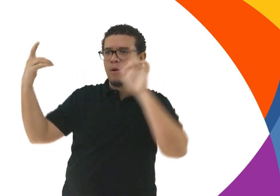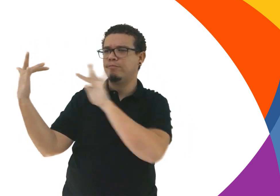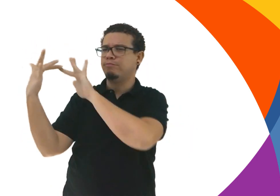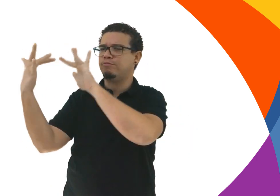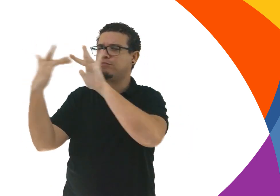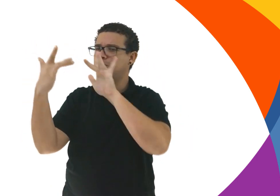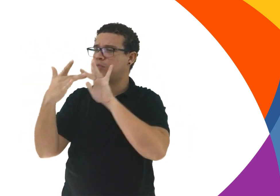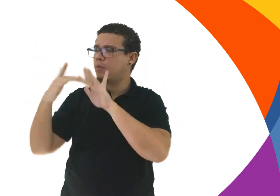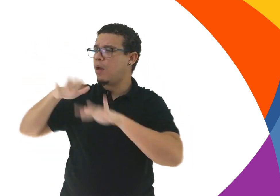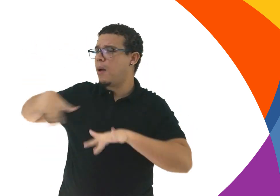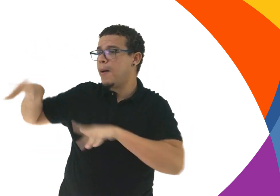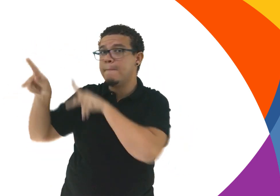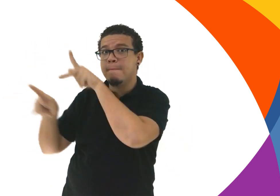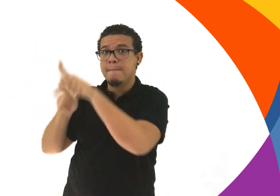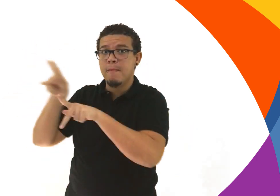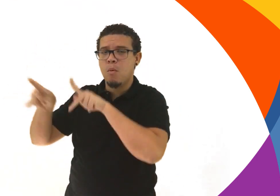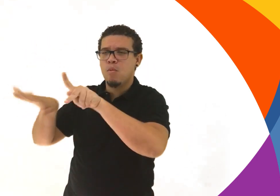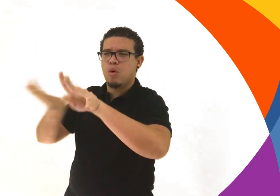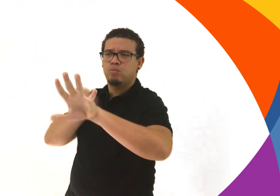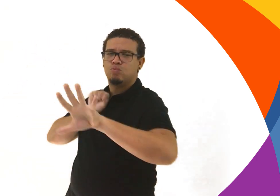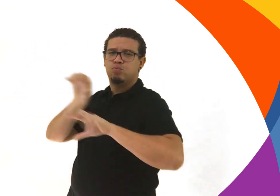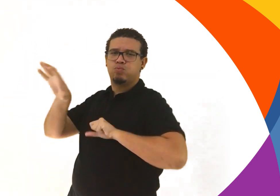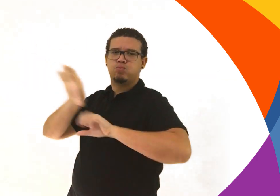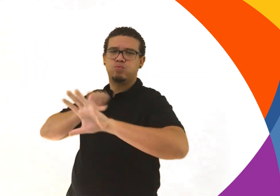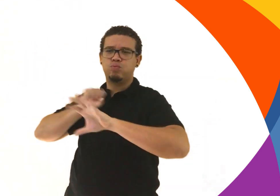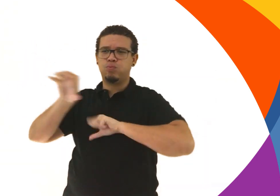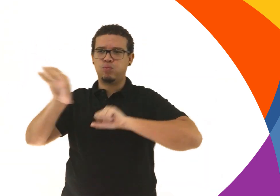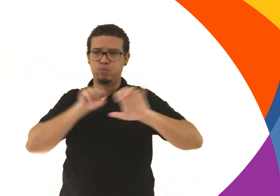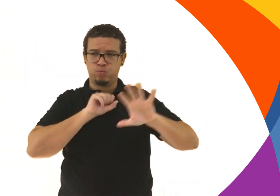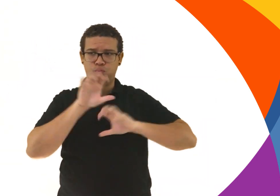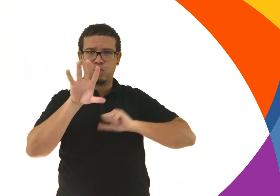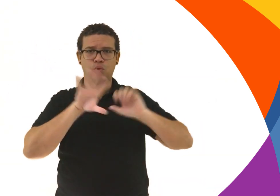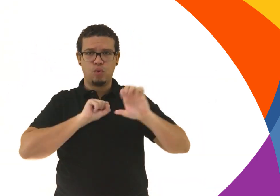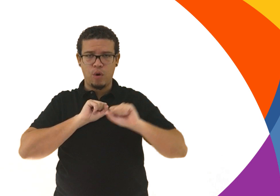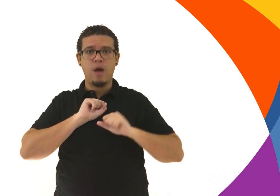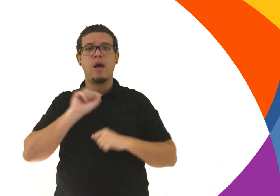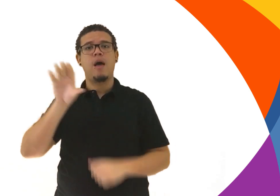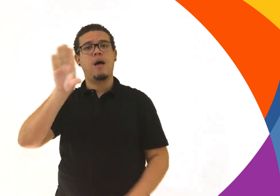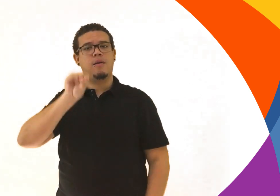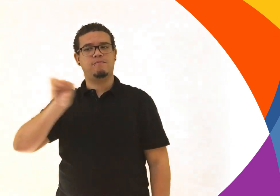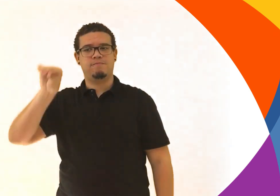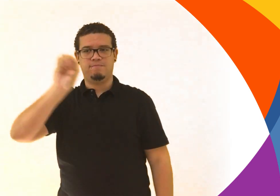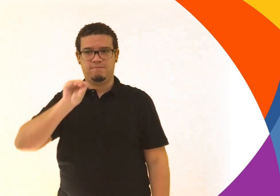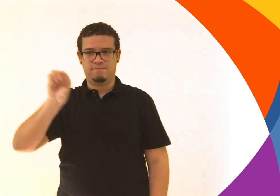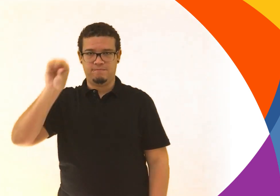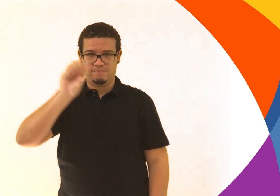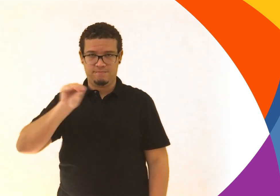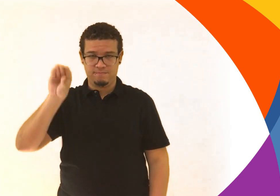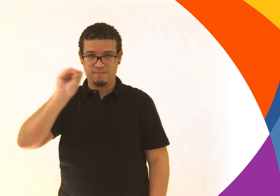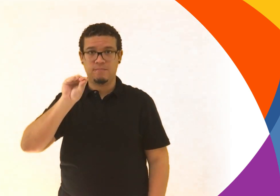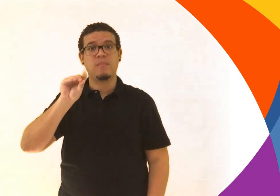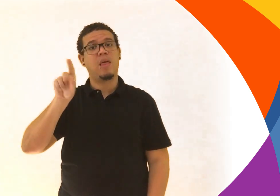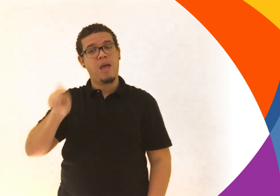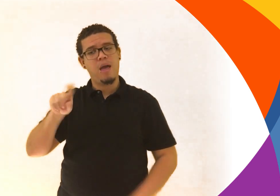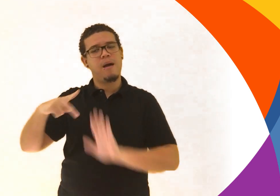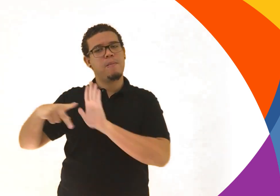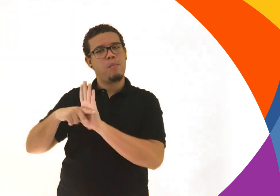na relação com as pessoas. Portanto, essa aquisição acontece naturalmente. É uma aquisição